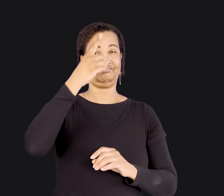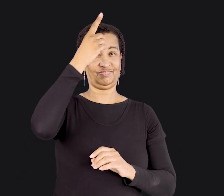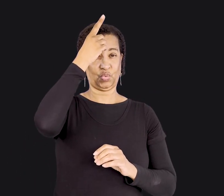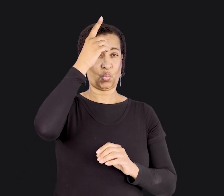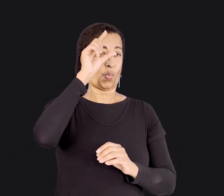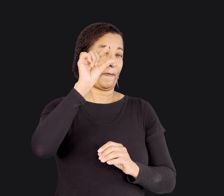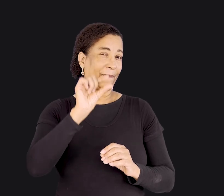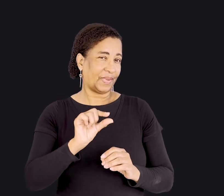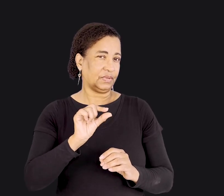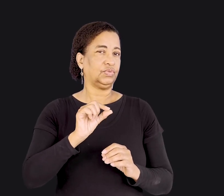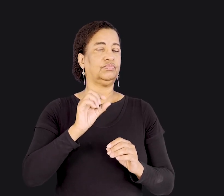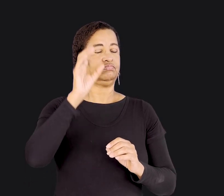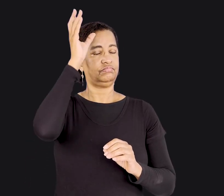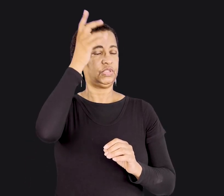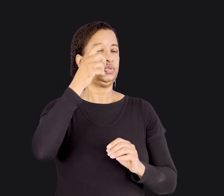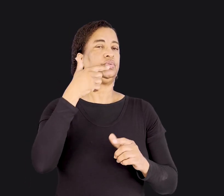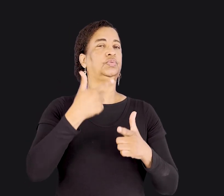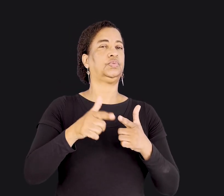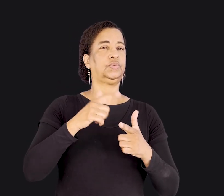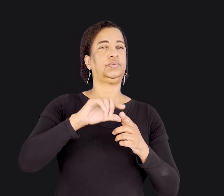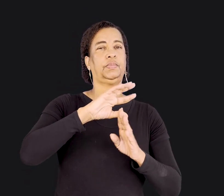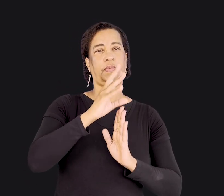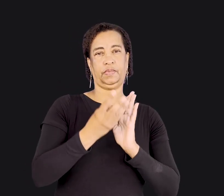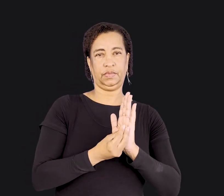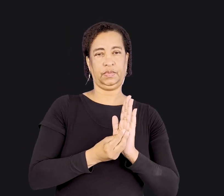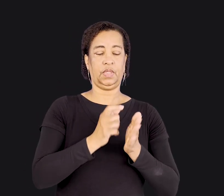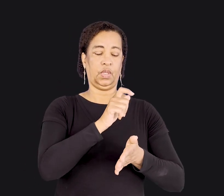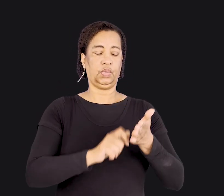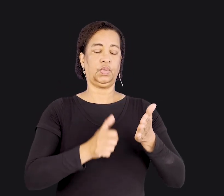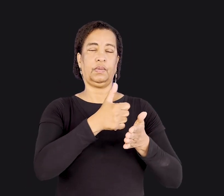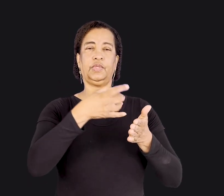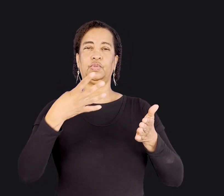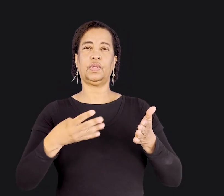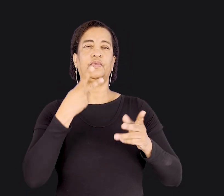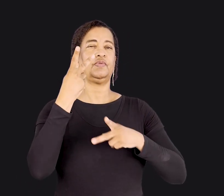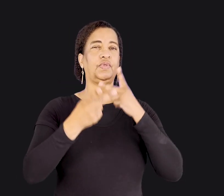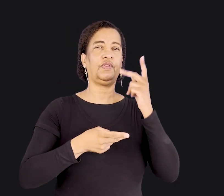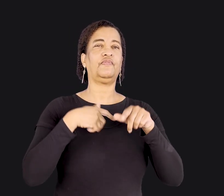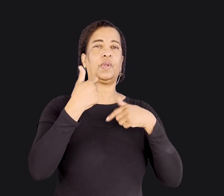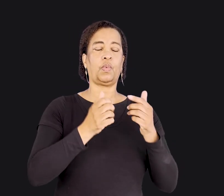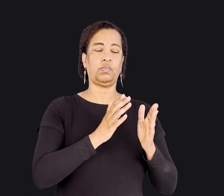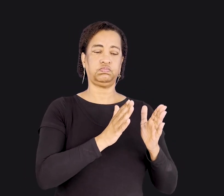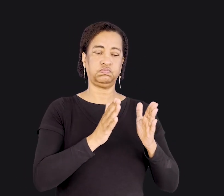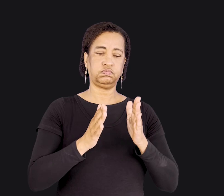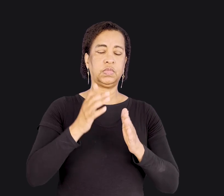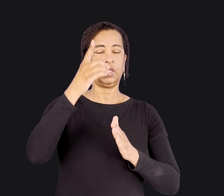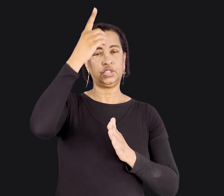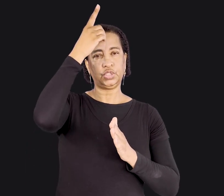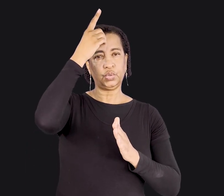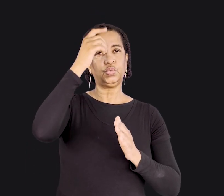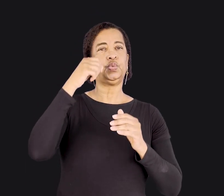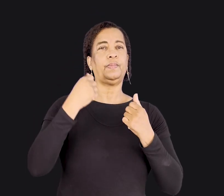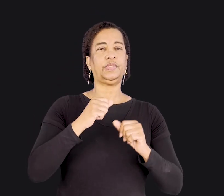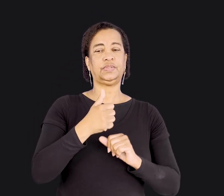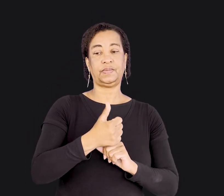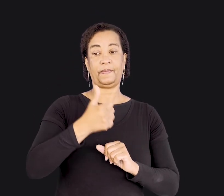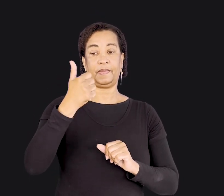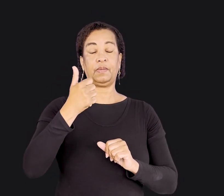da igreja. No capítulo 14, Paulo descreve qual é a ordem em que os dons espirituais devem prevalecer em relação